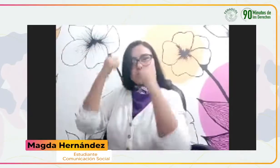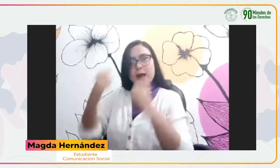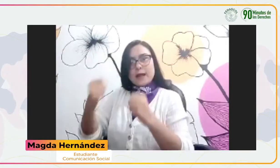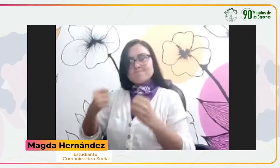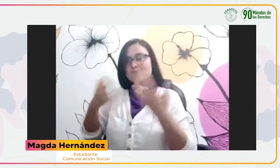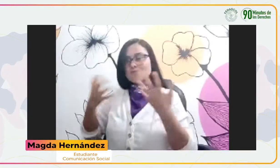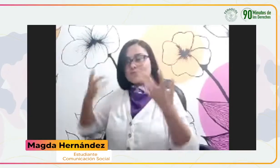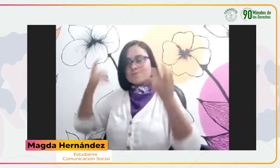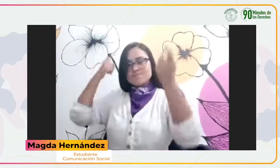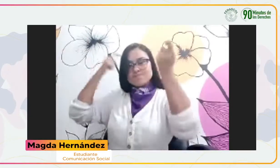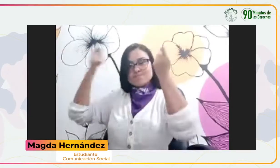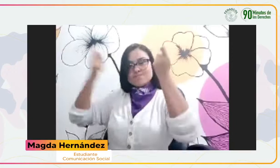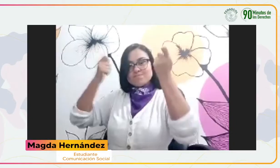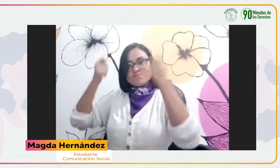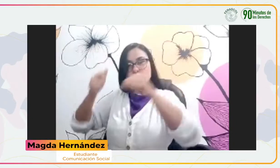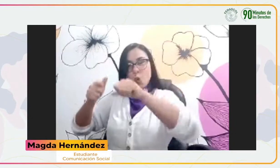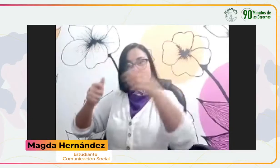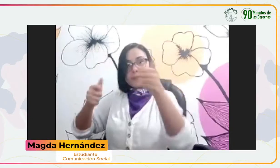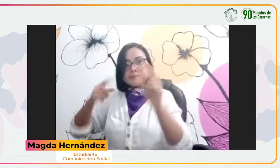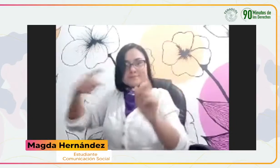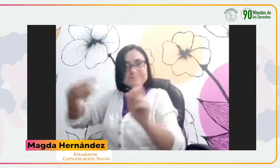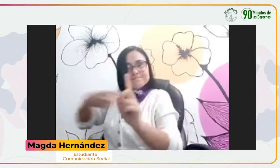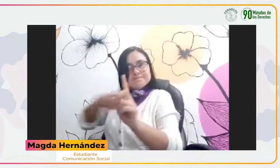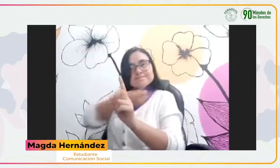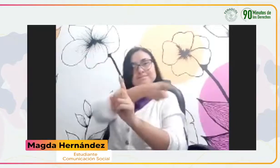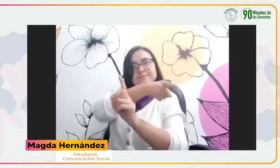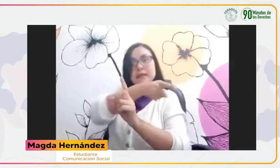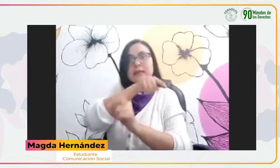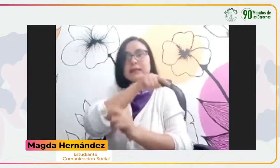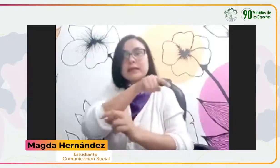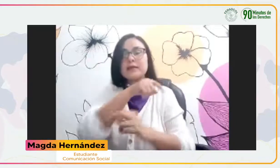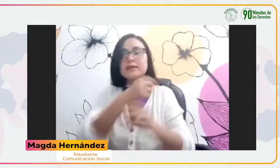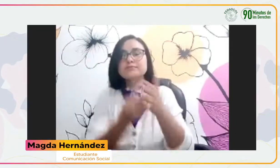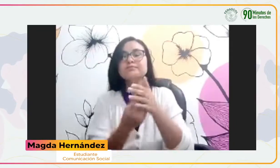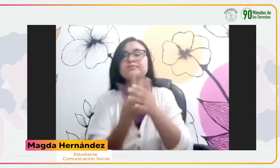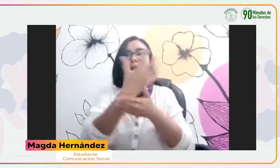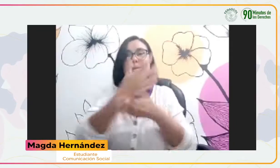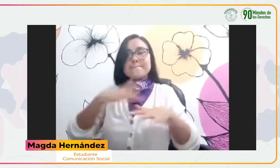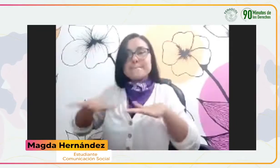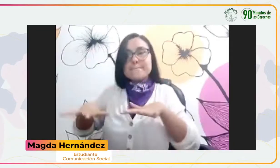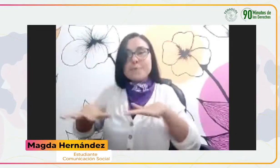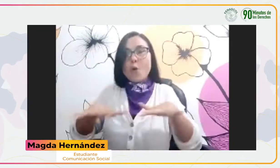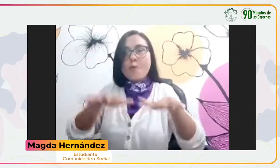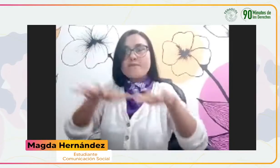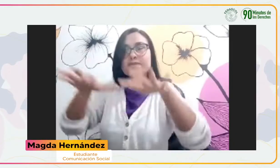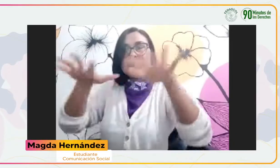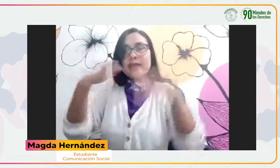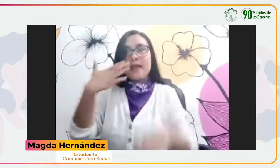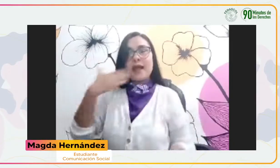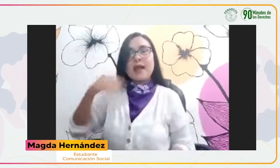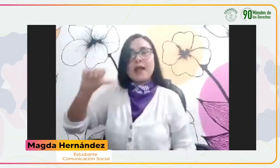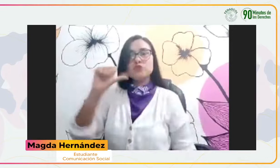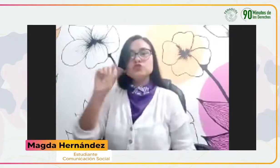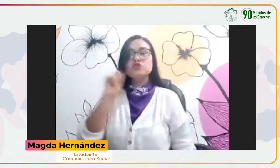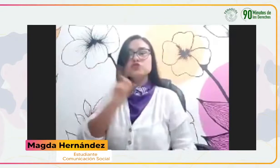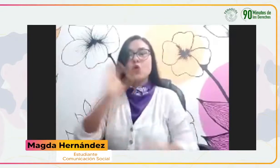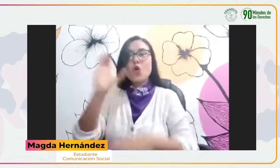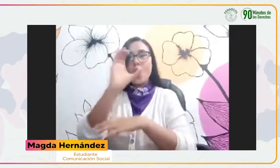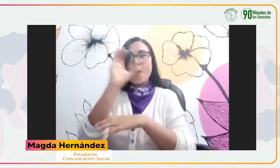que armas, cuchillos. Y realmente yo busqué una estrategia y lo que hice fue generar